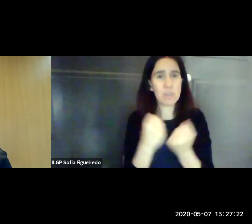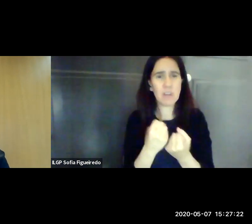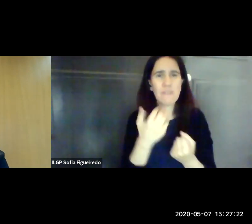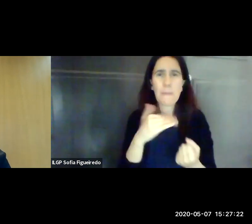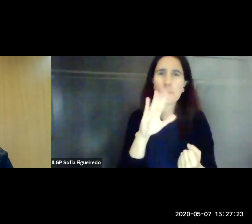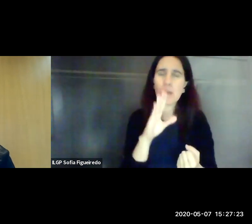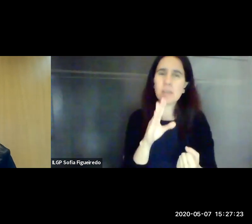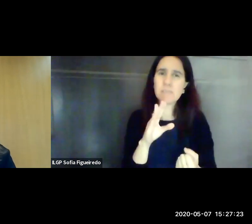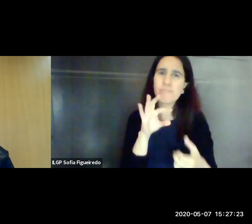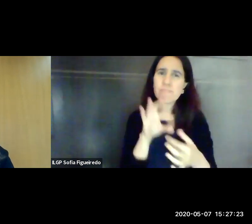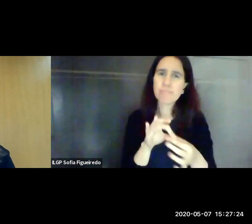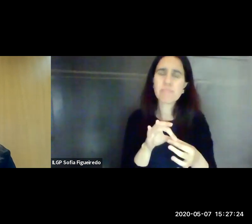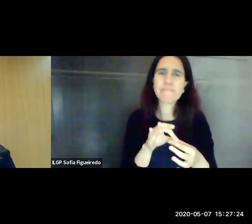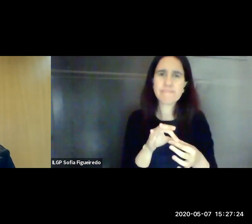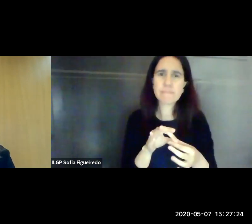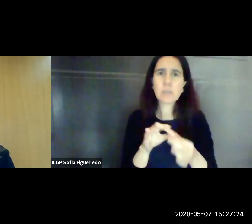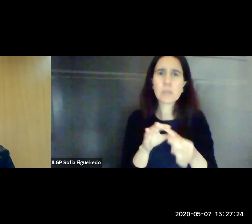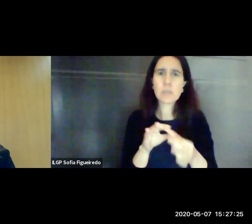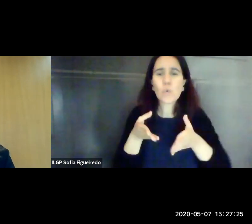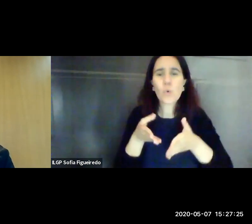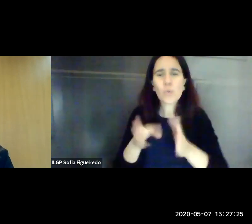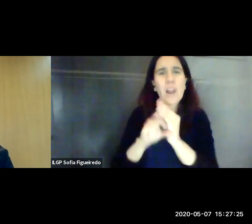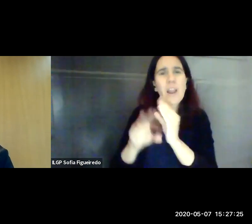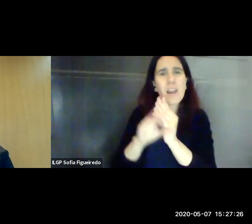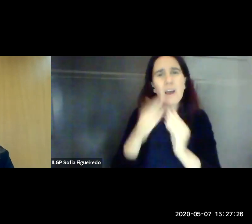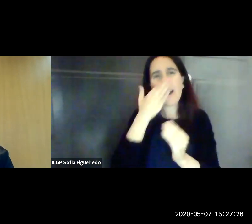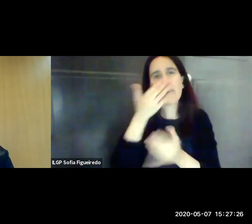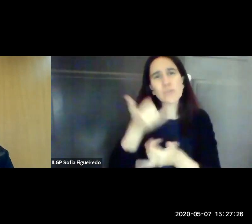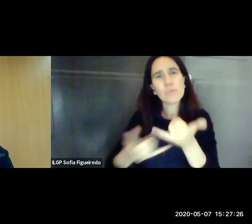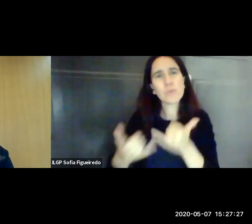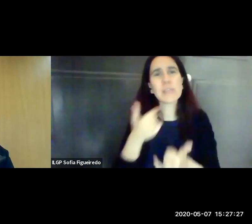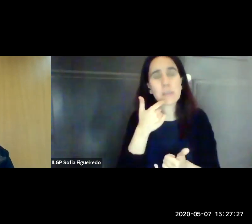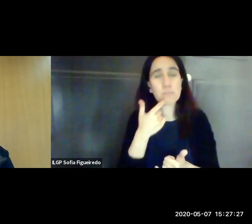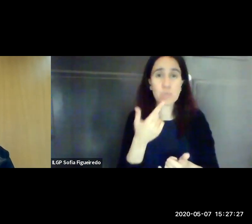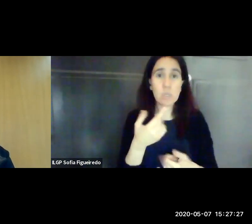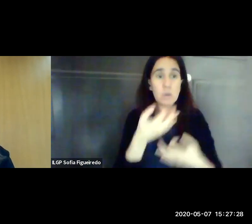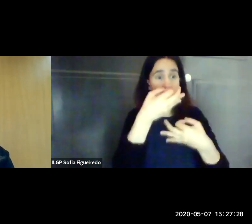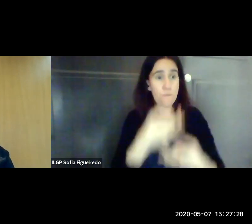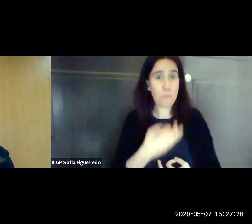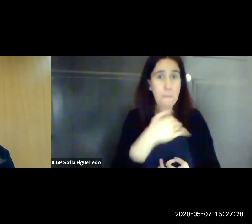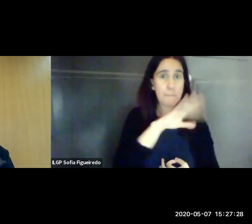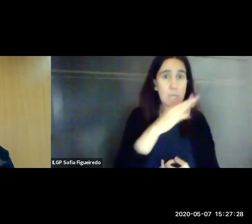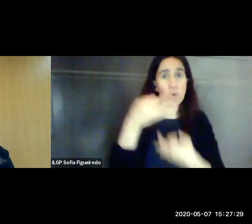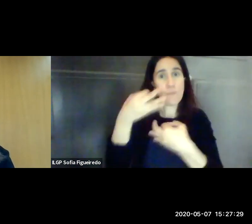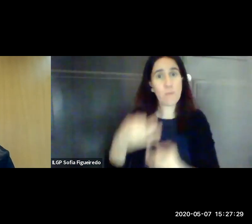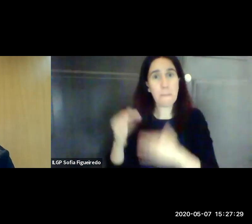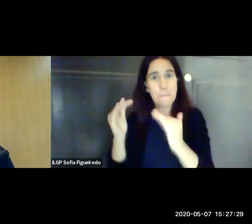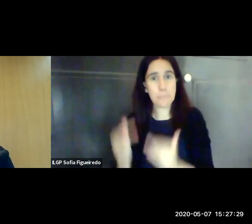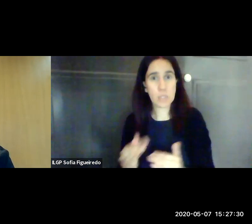de substituir a conversa de corredor, digamos assim, ou seja, a comunicação pode ser formal, mais informal, e as redes